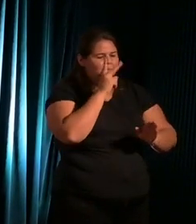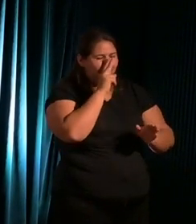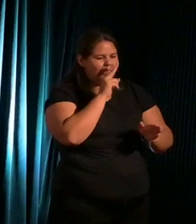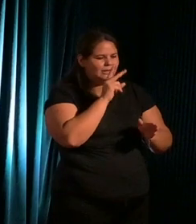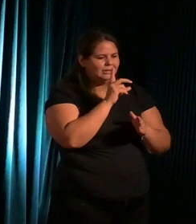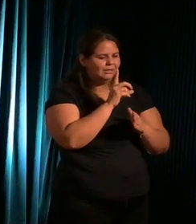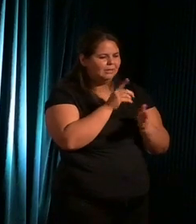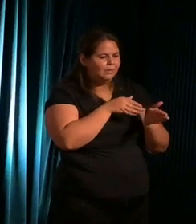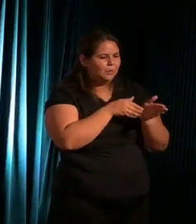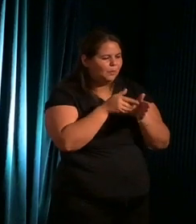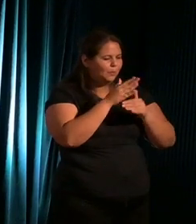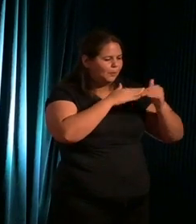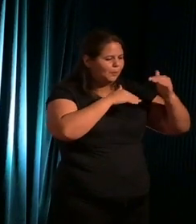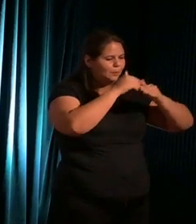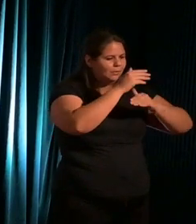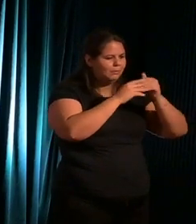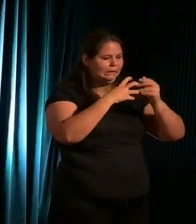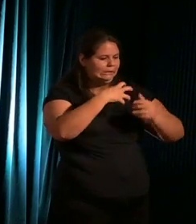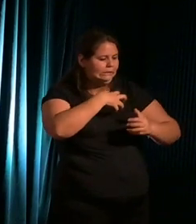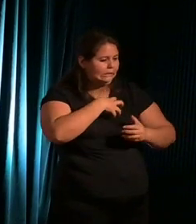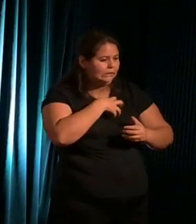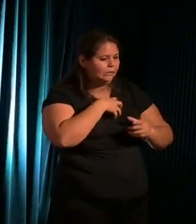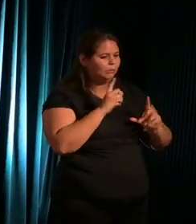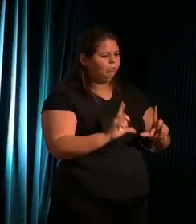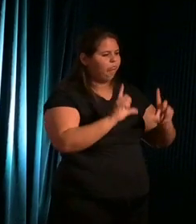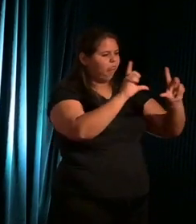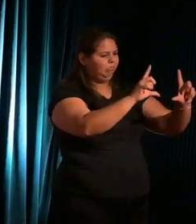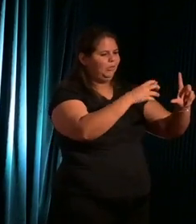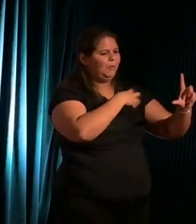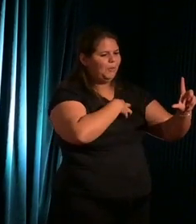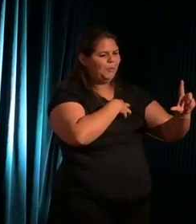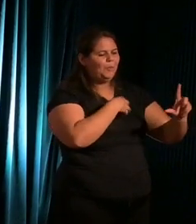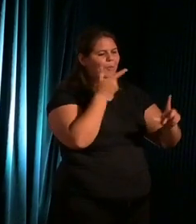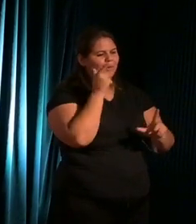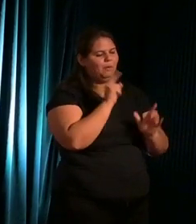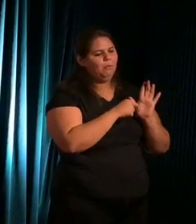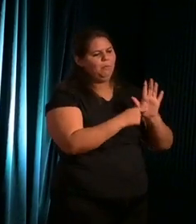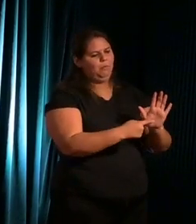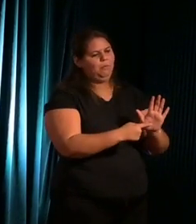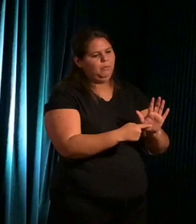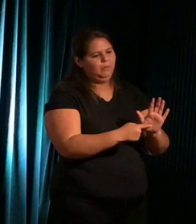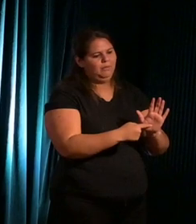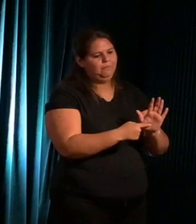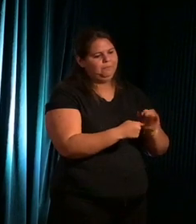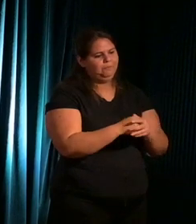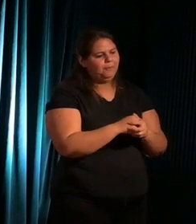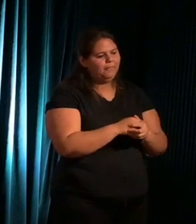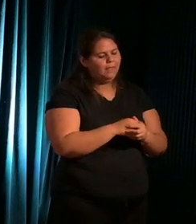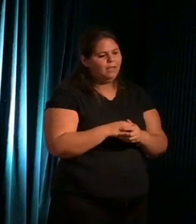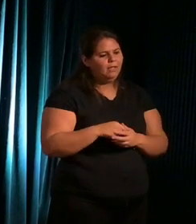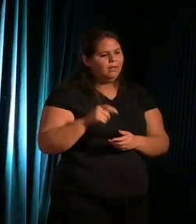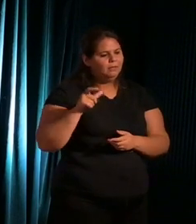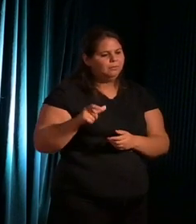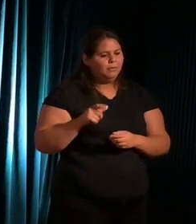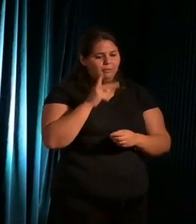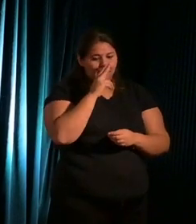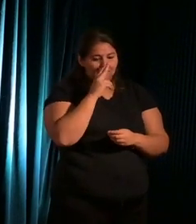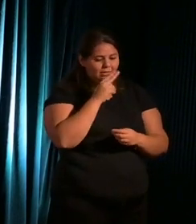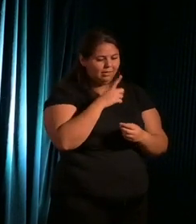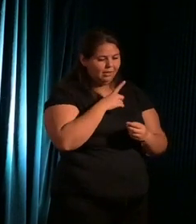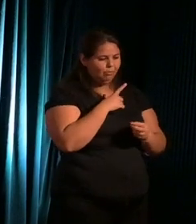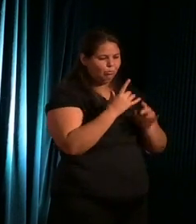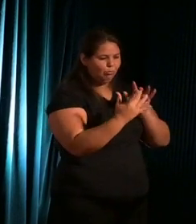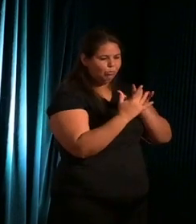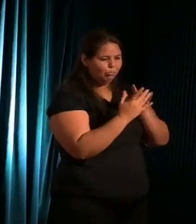direção, da construção de sentido, né, de uma relação direta, né, com os seus personagens, né, e em